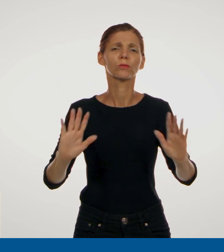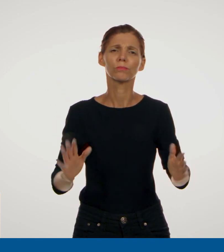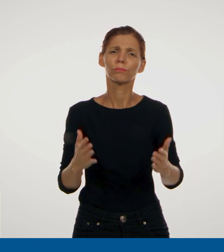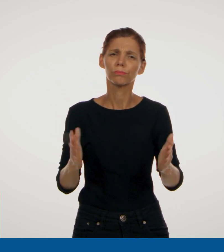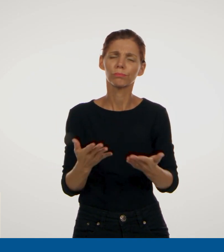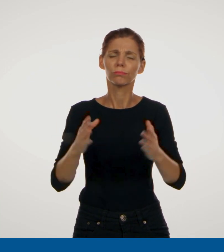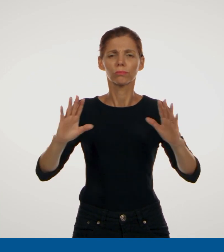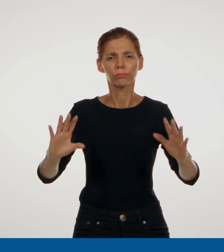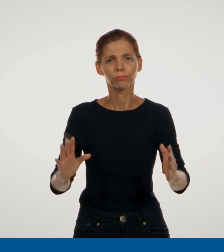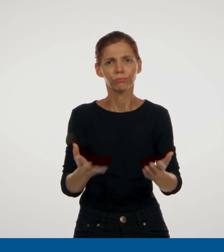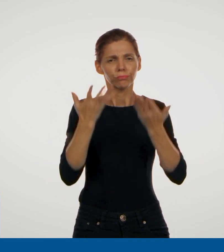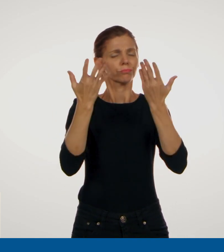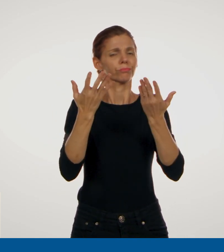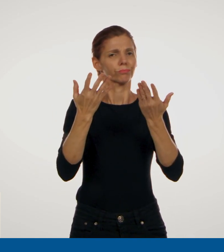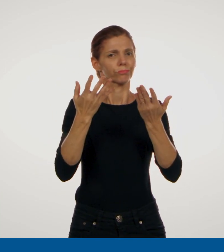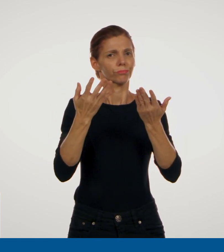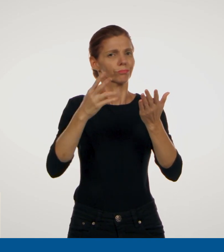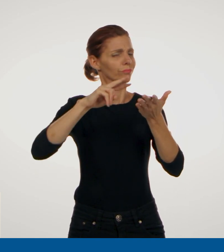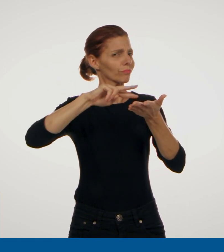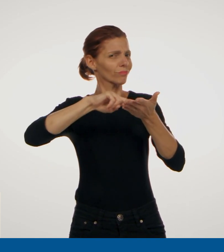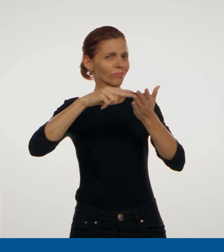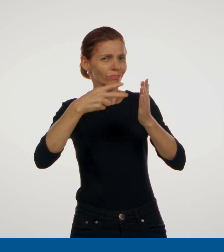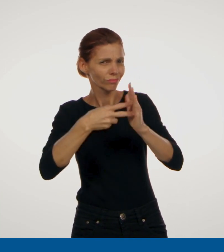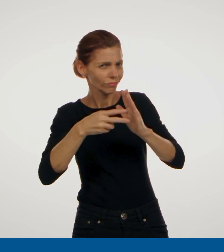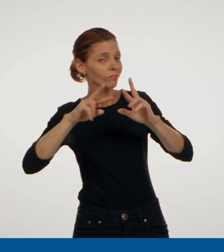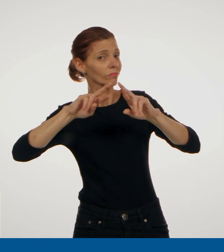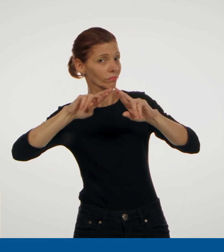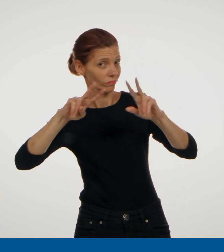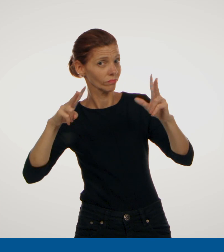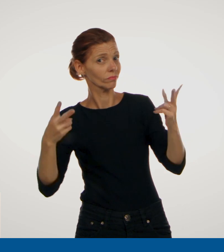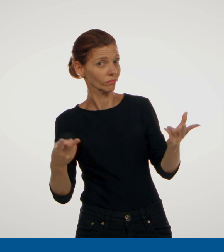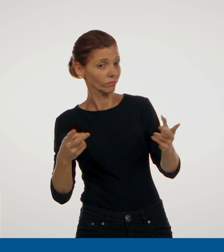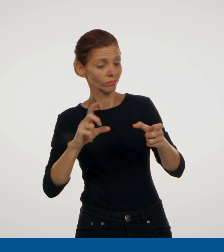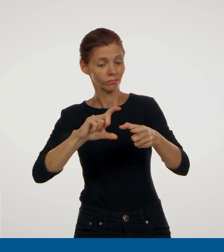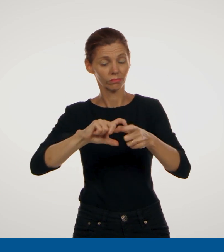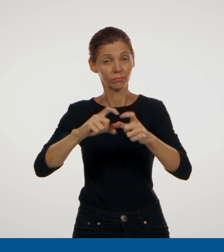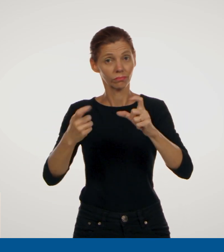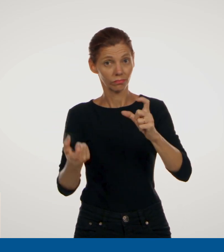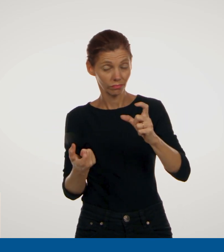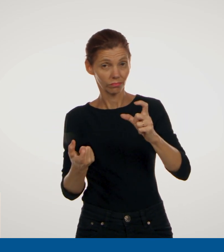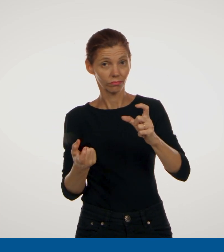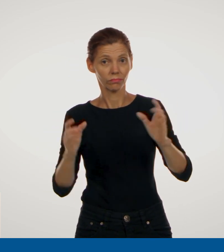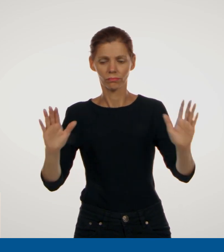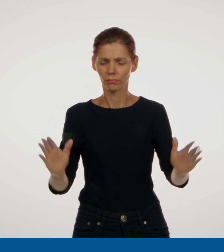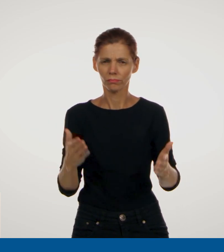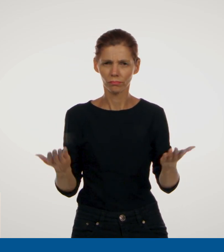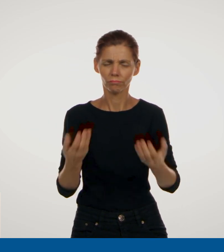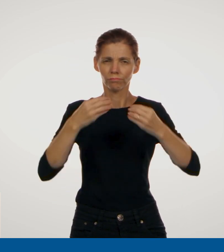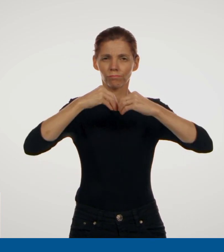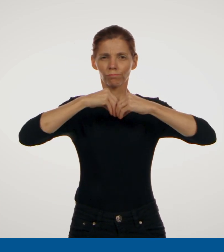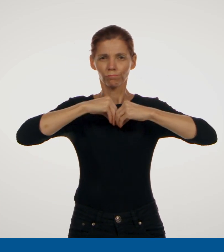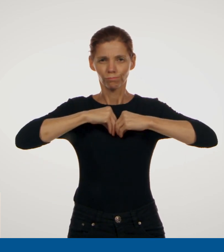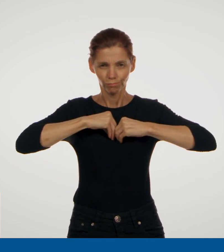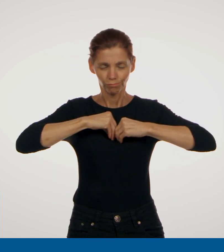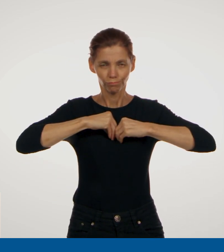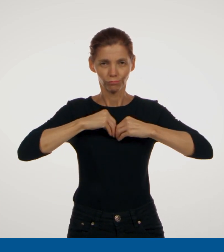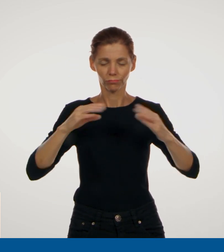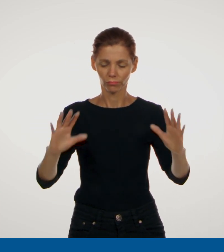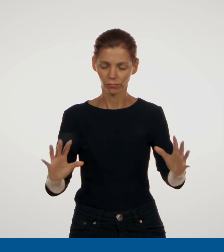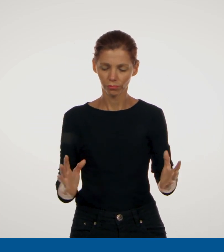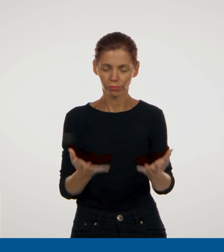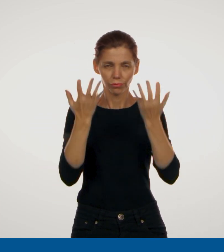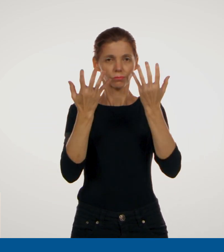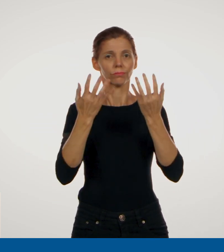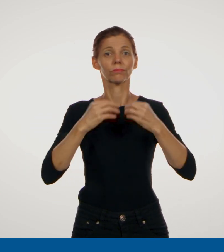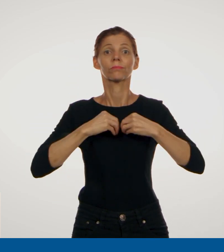ou incentivo não são sinônimos. A motivação é interior, o incentivo é exterior, convergindo, no entanto,